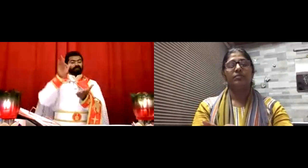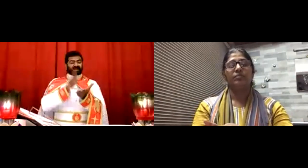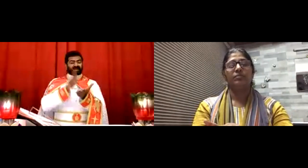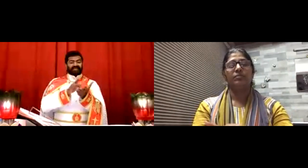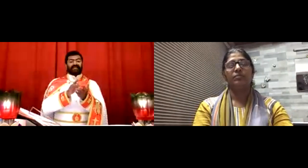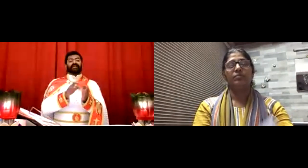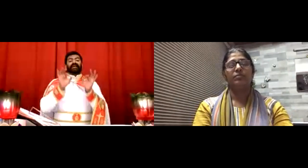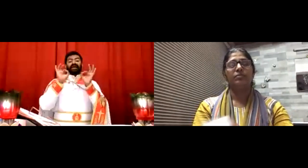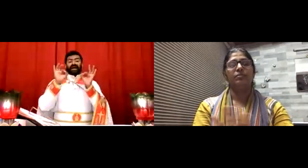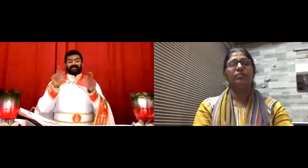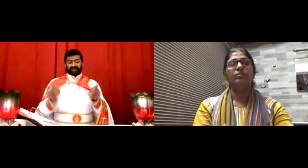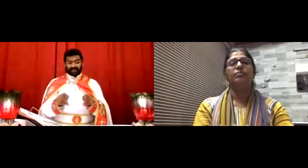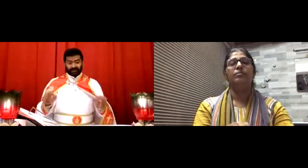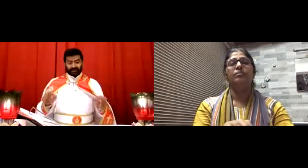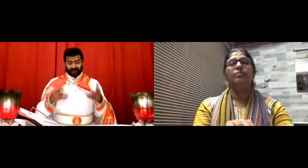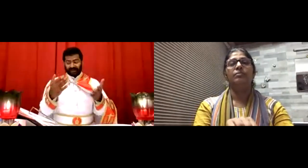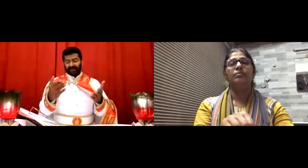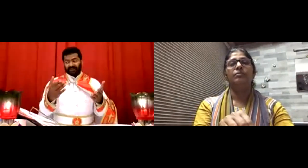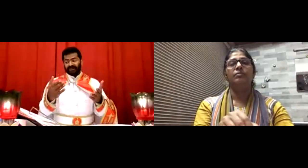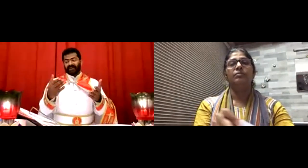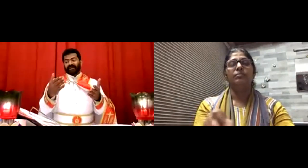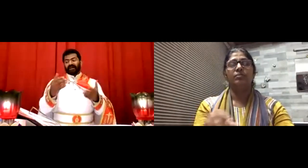കർത്താവിന്റെ മേച്ചസ്ഥലത്തെ അജഗണമേ,